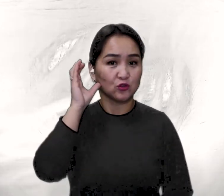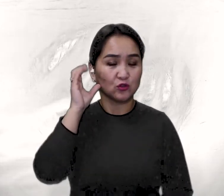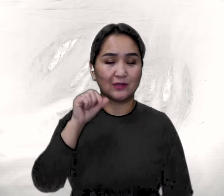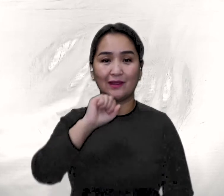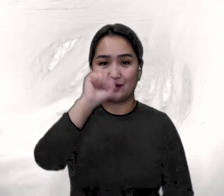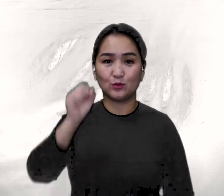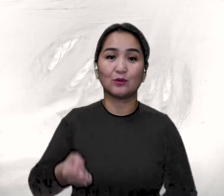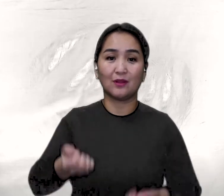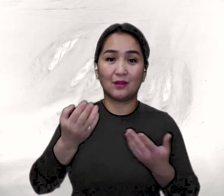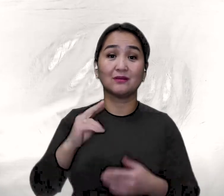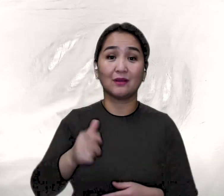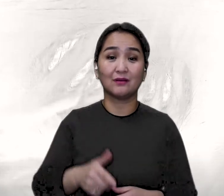гардаг.